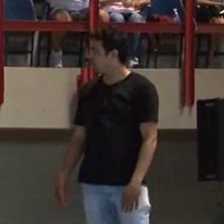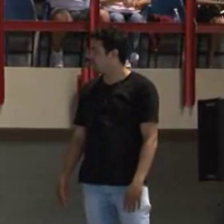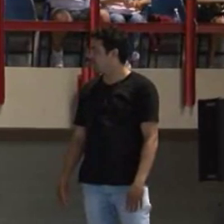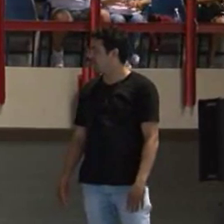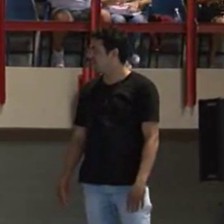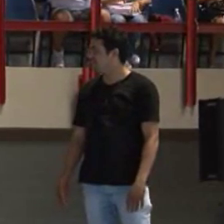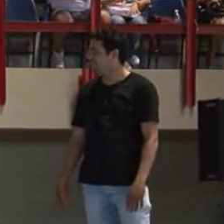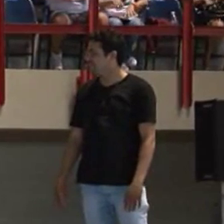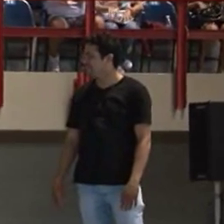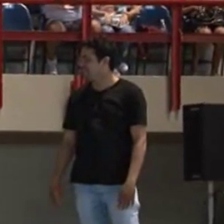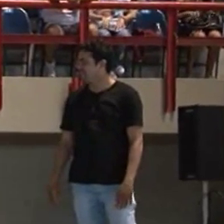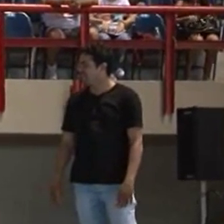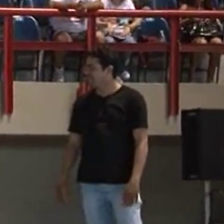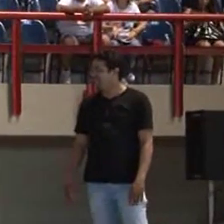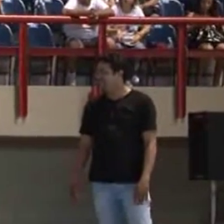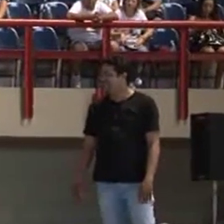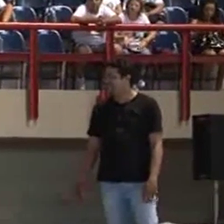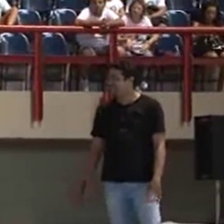beleza?